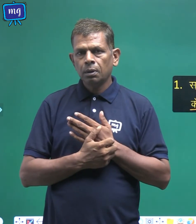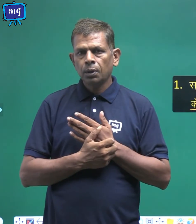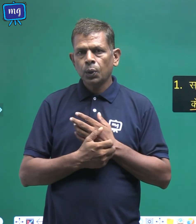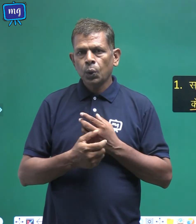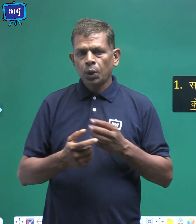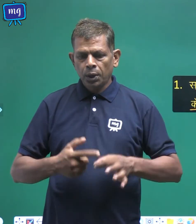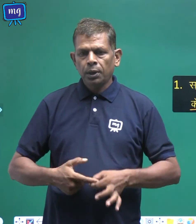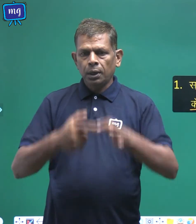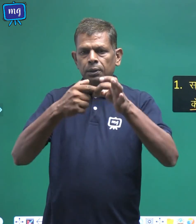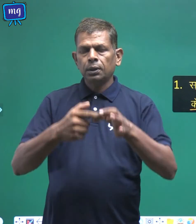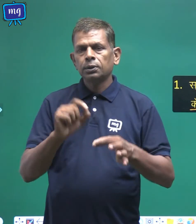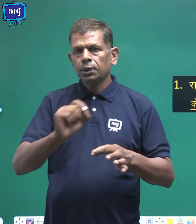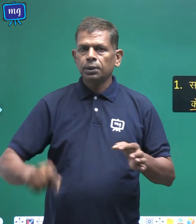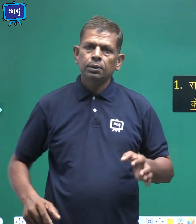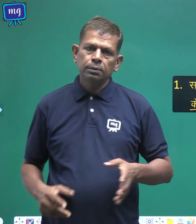अभिलक्षण लिखिए।